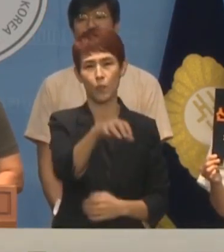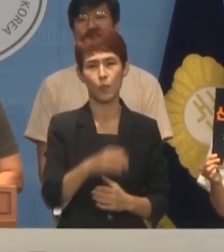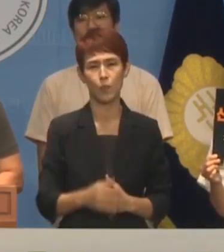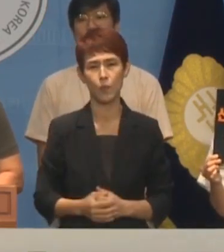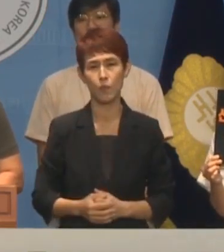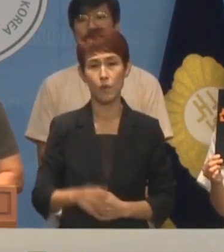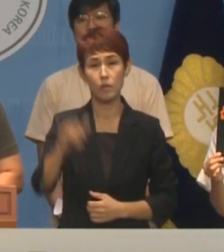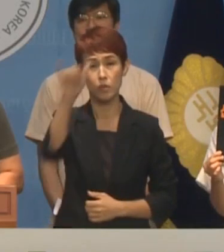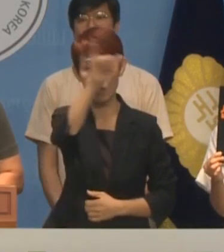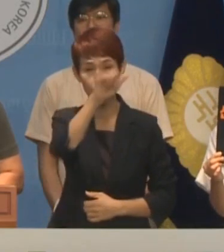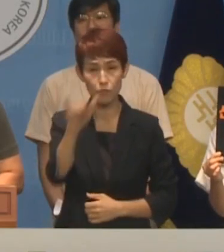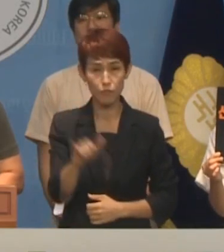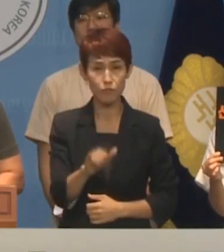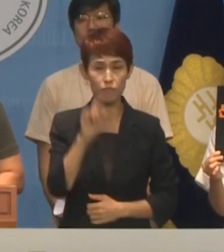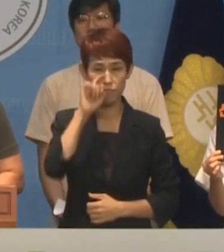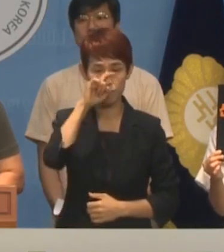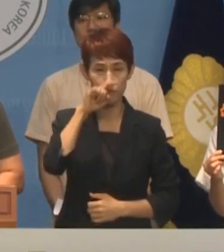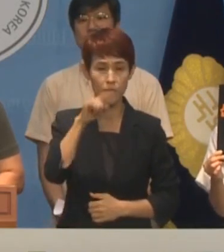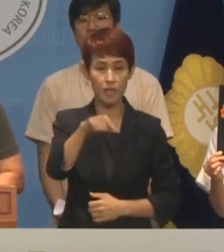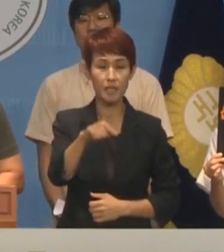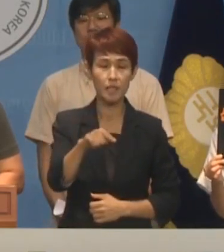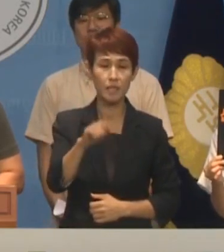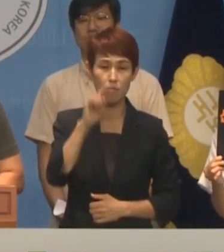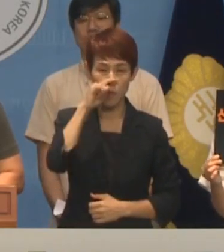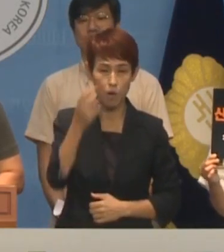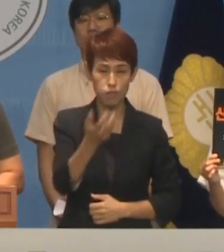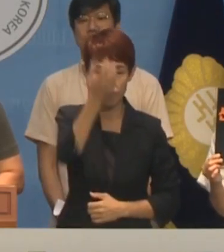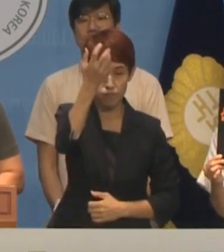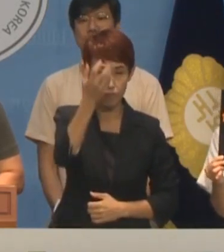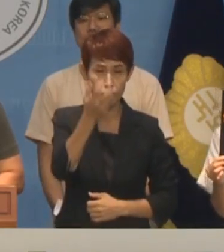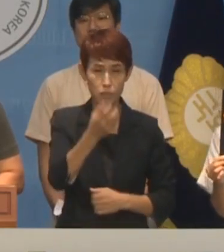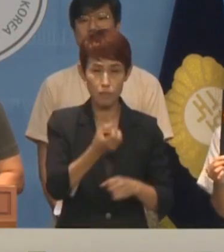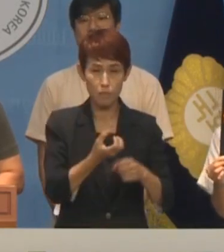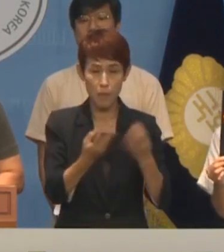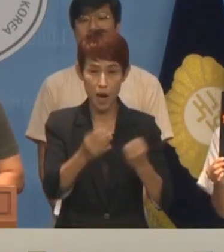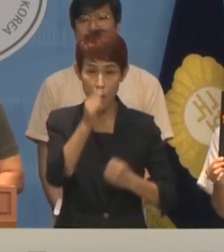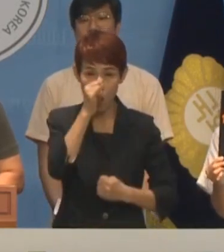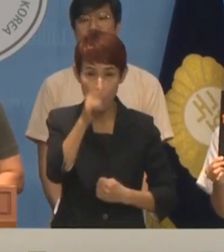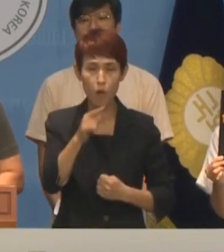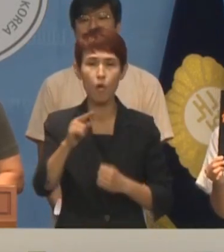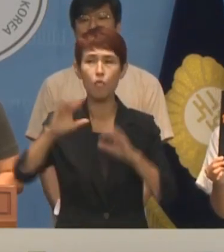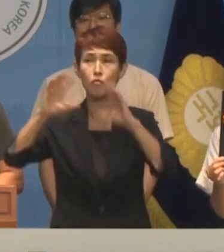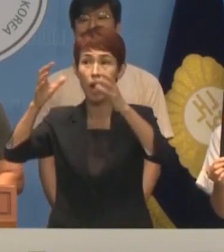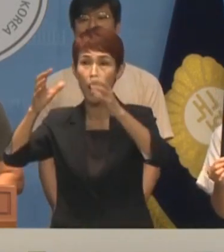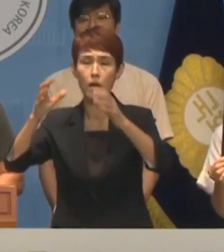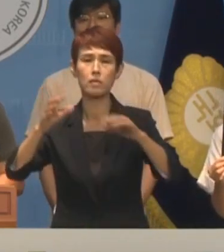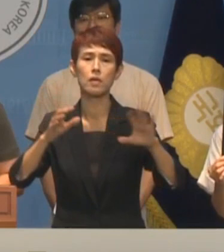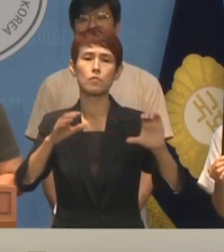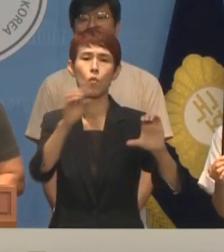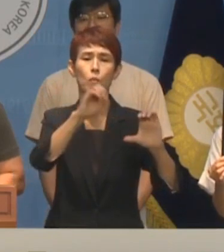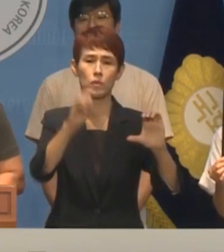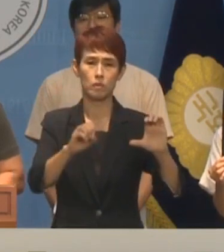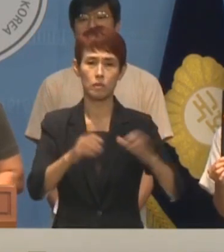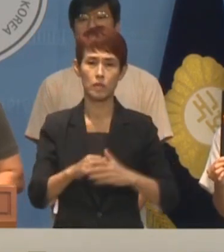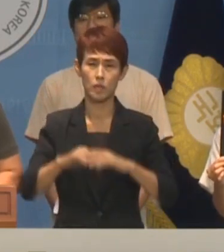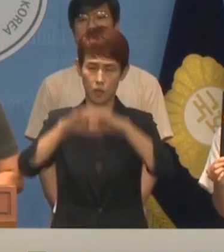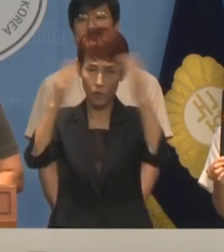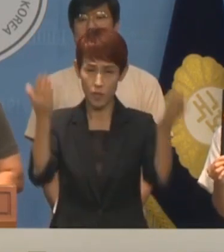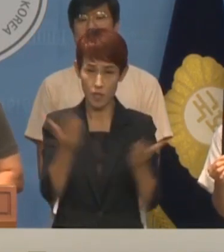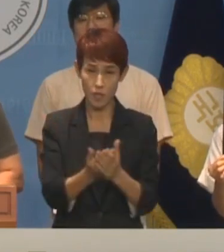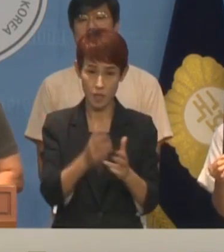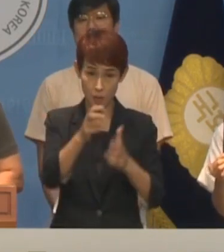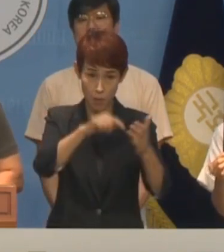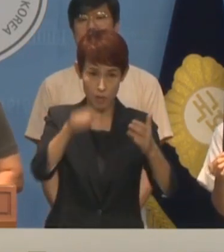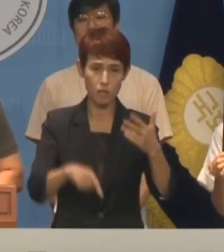전국 산업단지의 온실가스 배출량은 국가 전체 배출량의 45.1%, 전체 산업 부분의 76.8%를